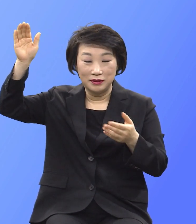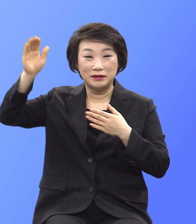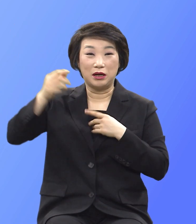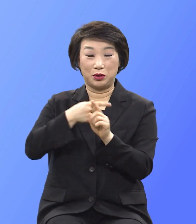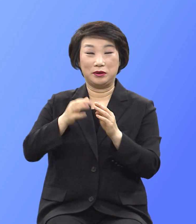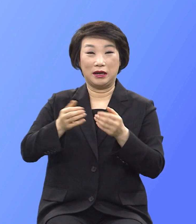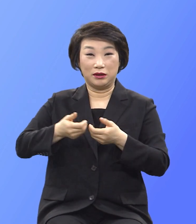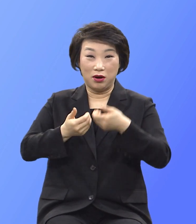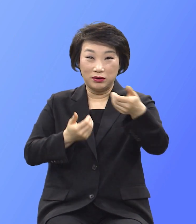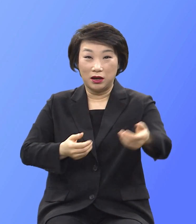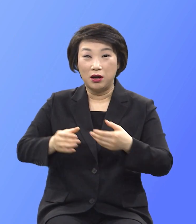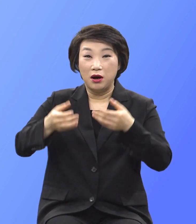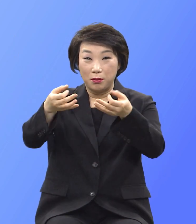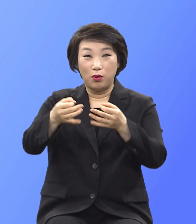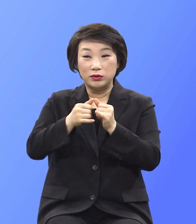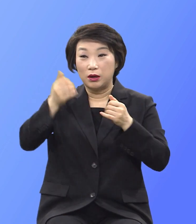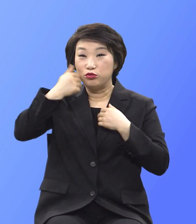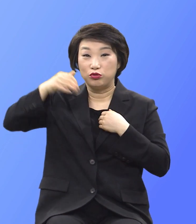교회 떠나는 거 본 사람,